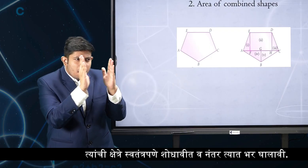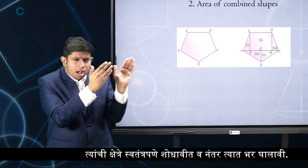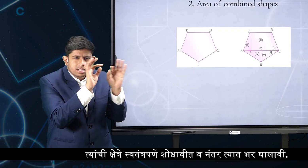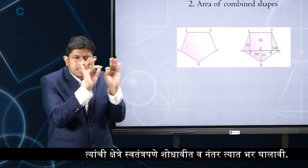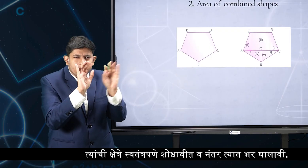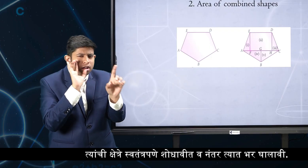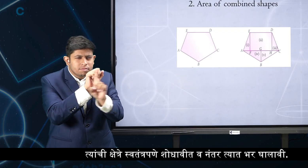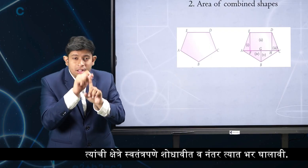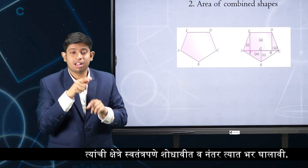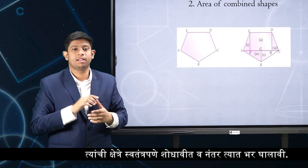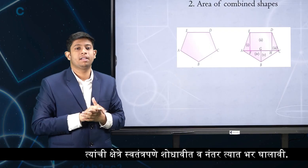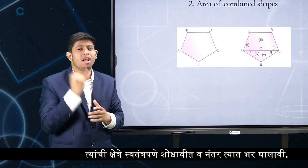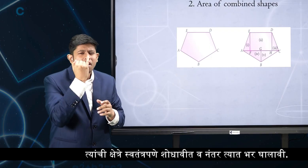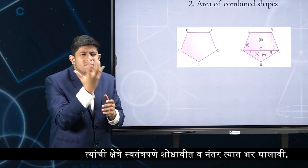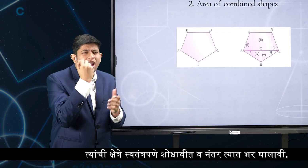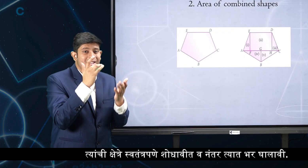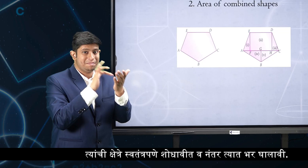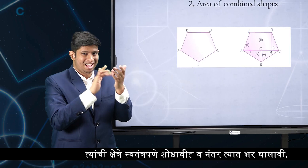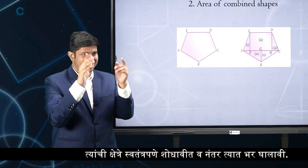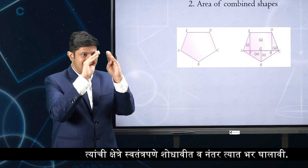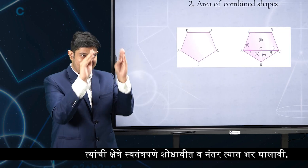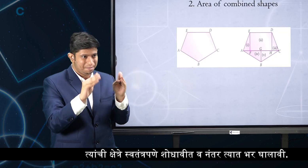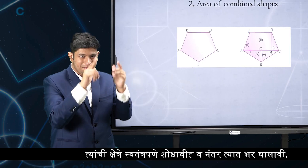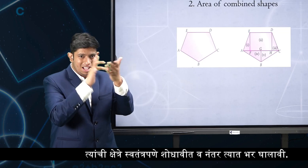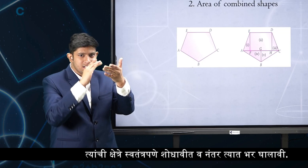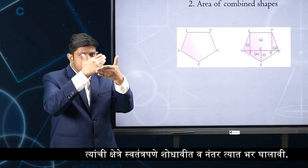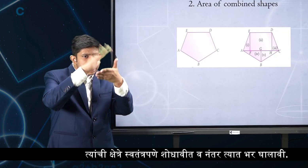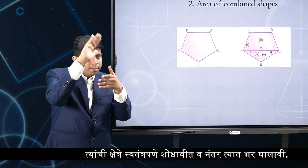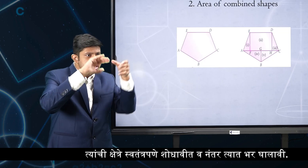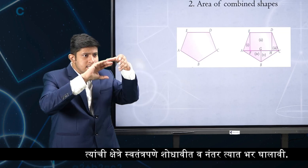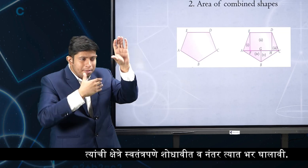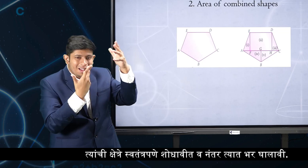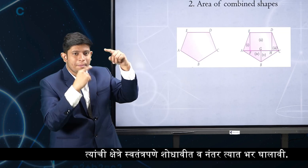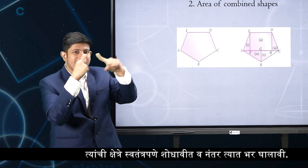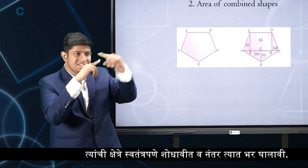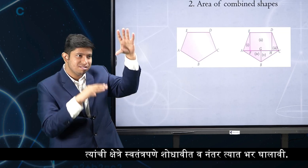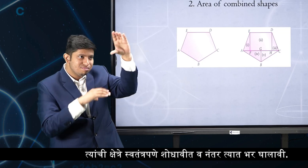त्यांची क्षेत्रे स्वतंत्रपणे शोधावीत व नंतर त्यात भर घालावी.